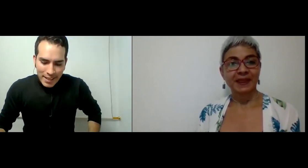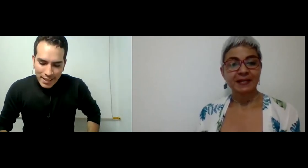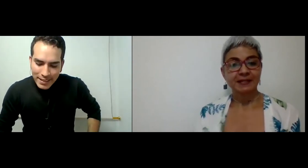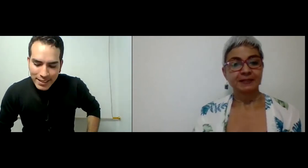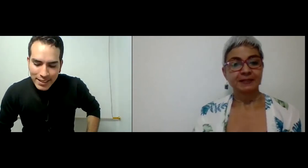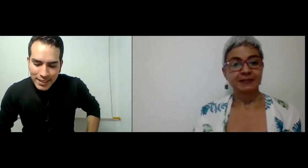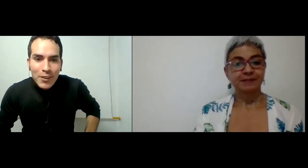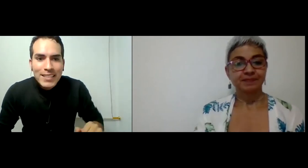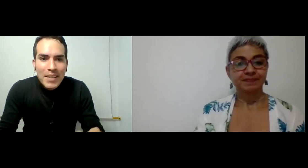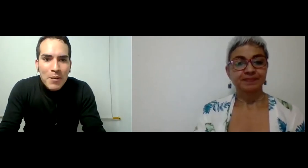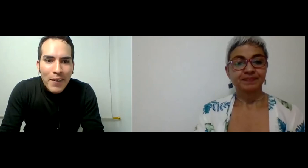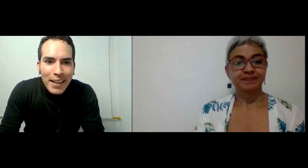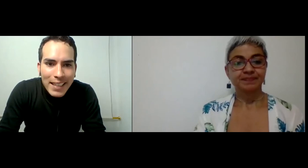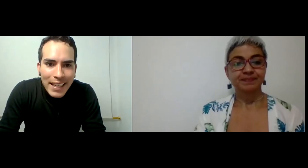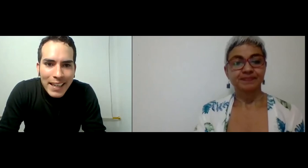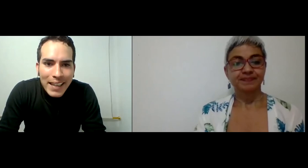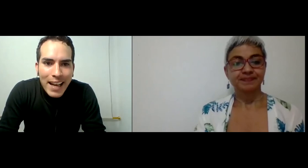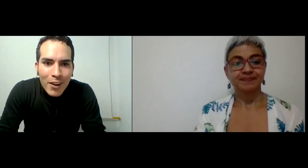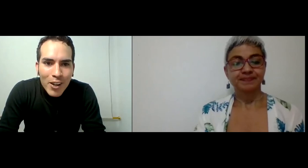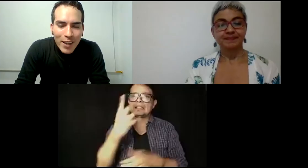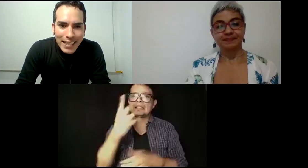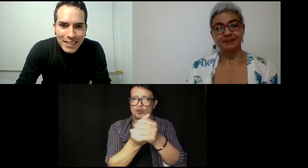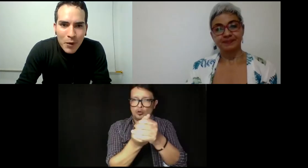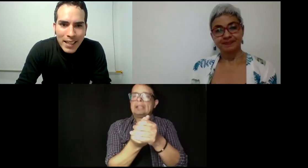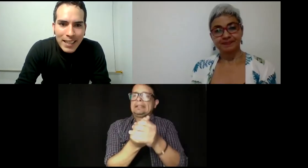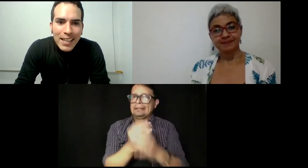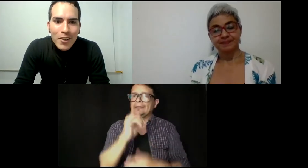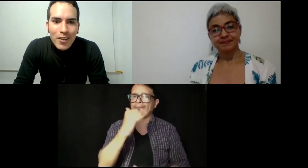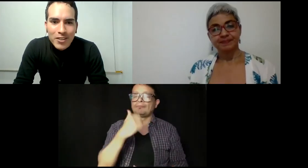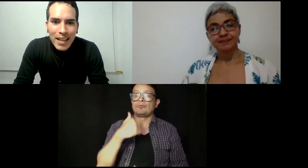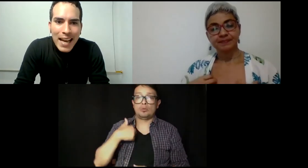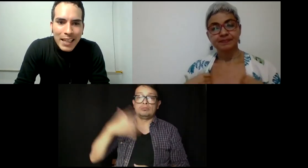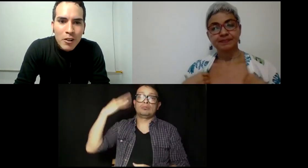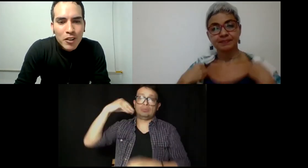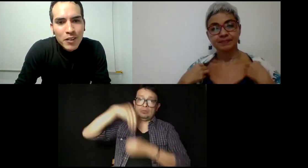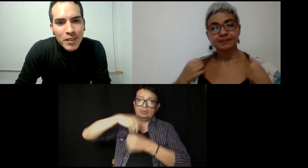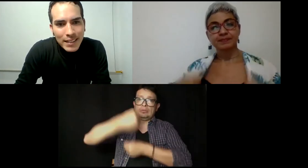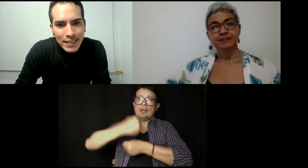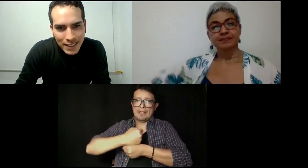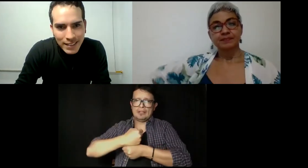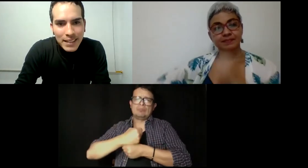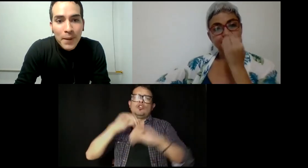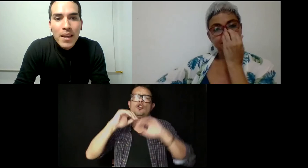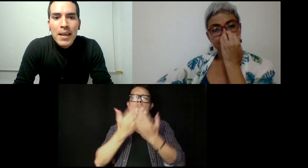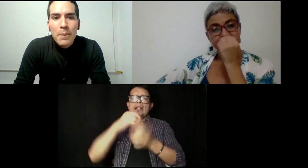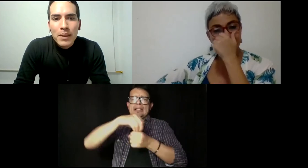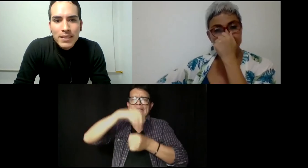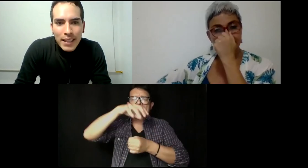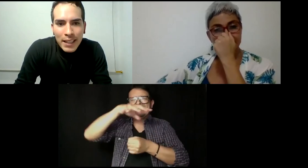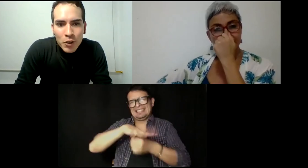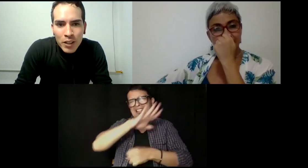Sí, sí, voy a ser muy breve. Algo de lo que dijiste Mónica con relación a la inclusión, sí, sí, sí, pues yo he